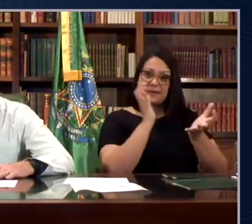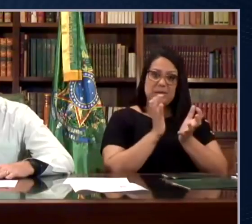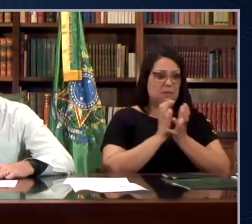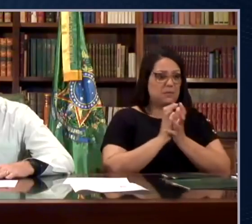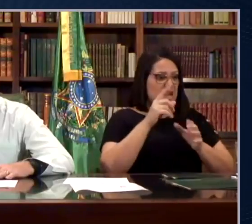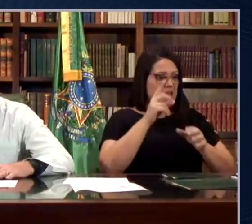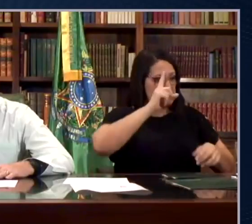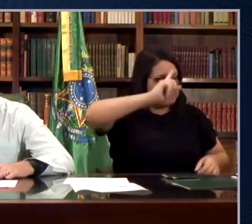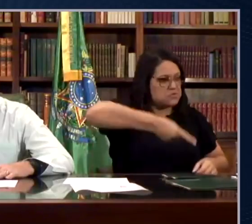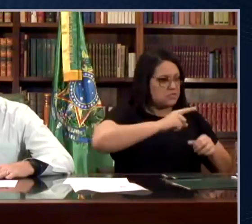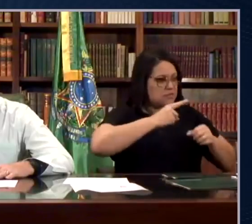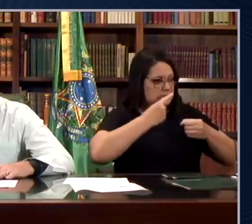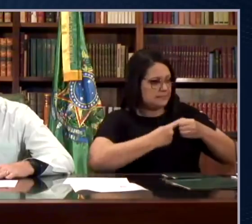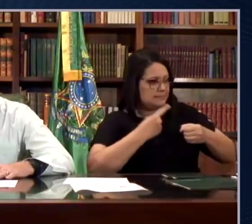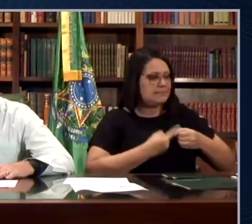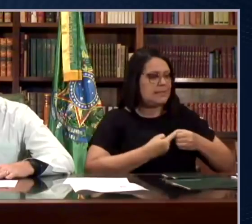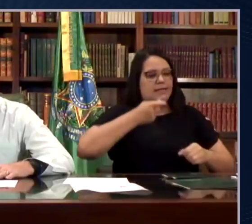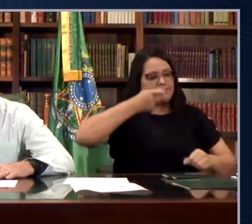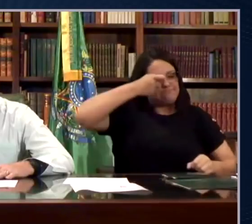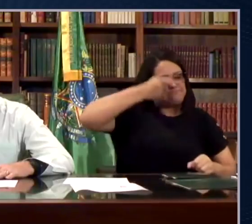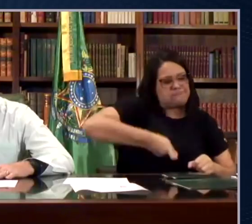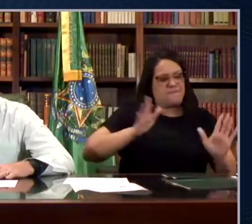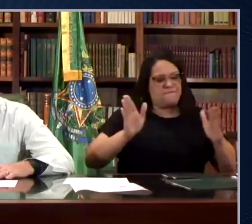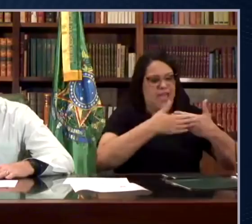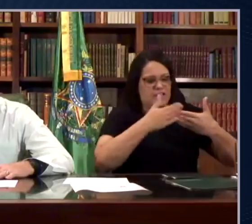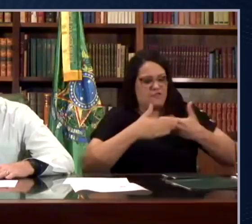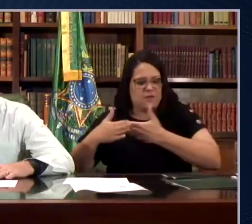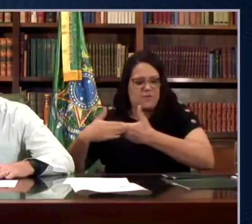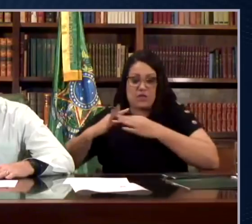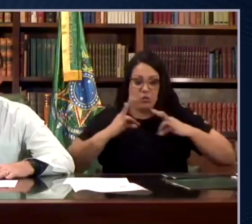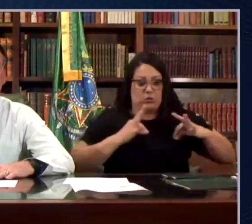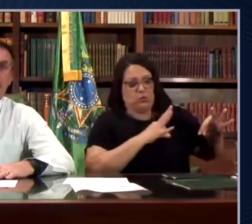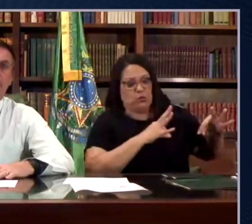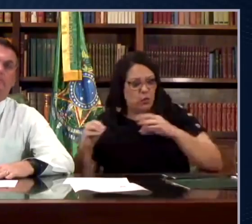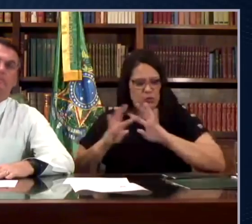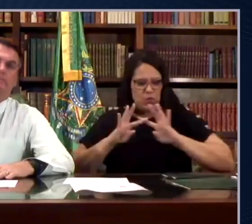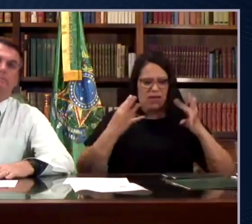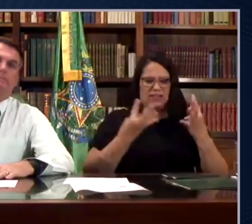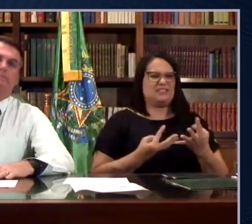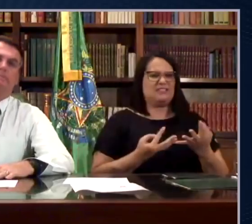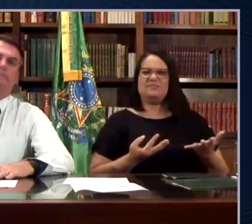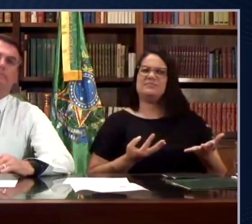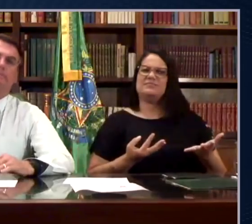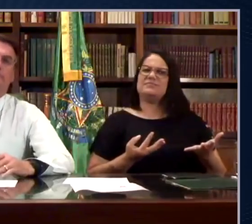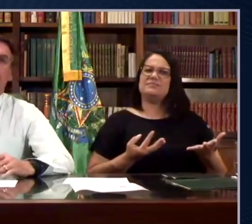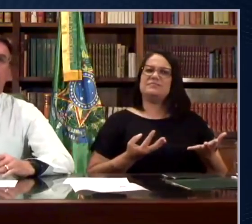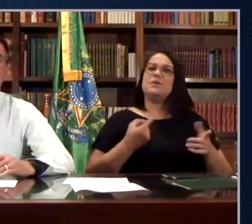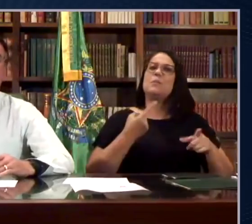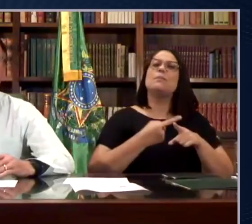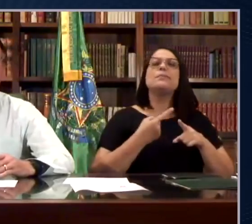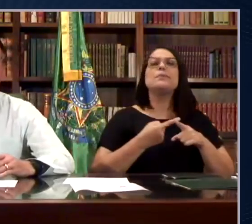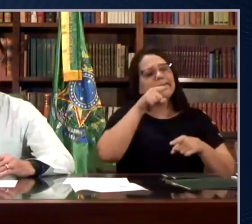isolamento horizontal, essa quarentena para todos, por que não se estuda uma maneira de